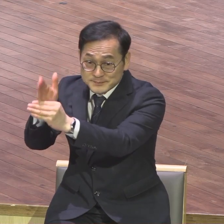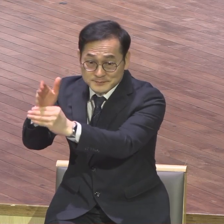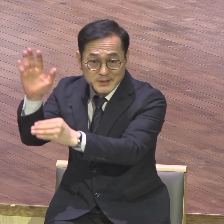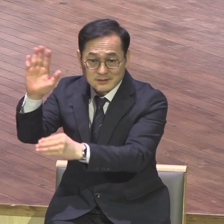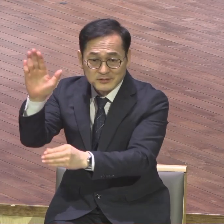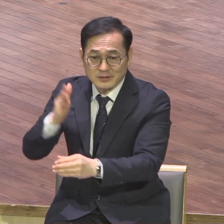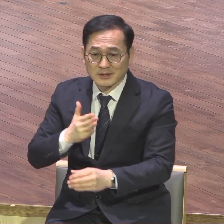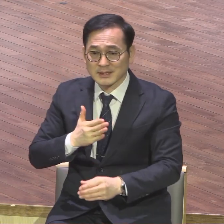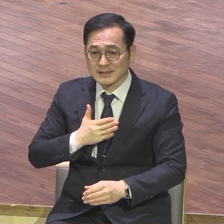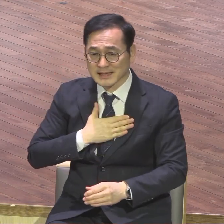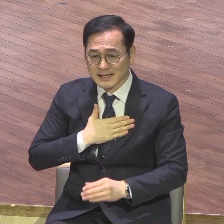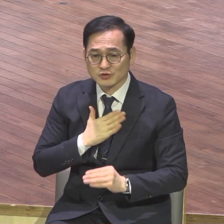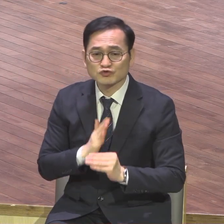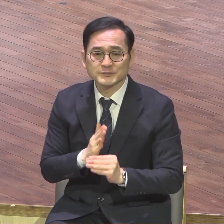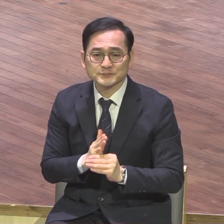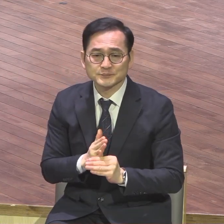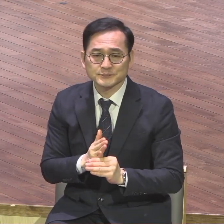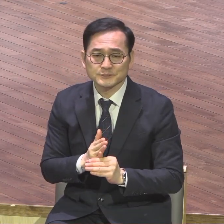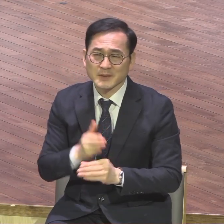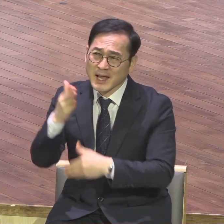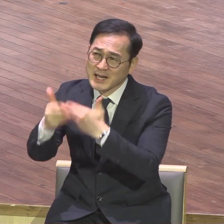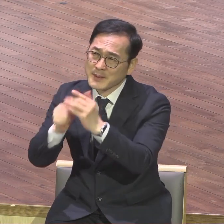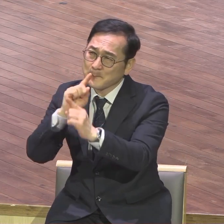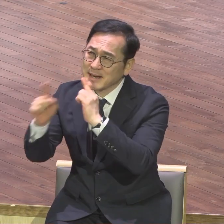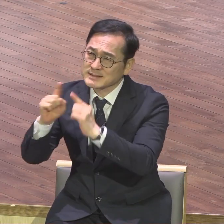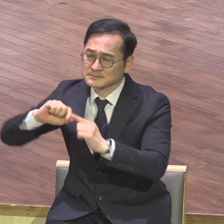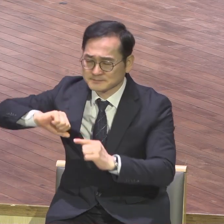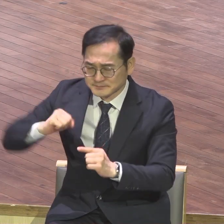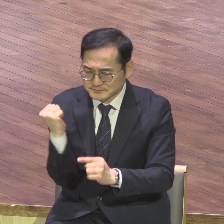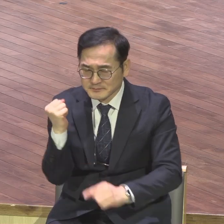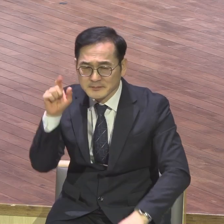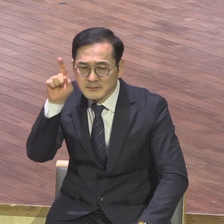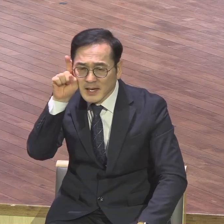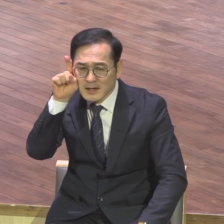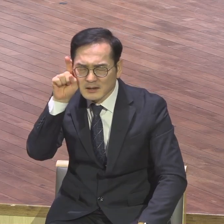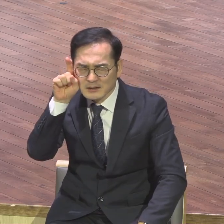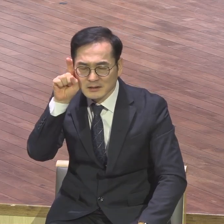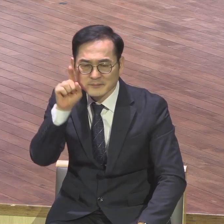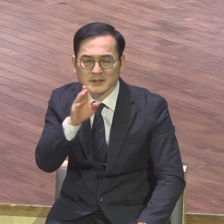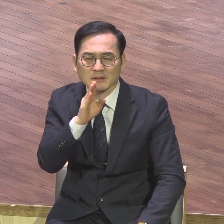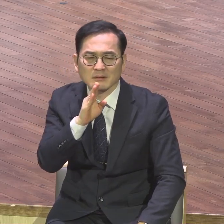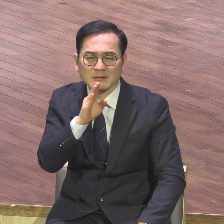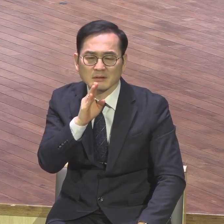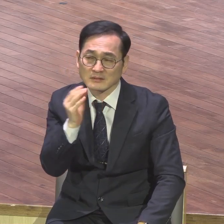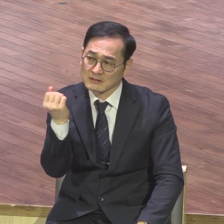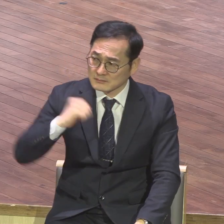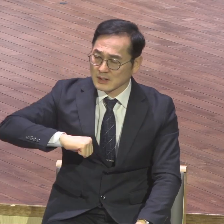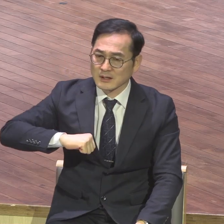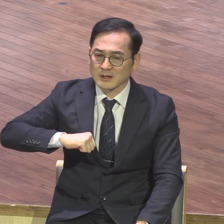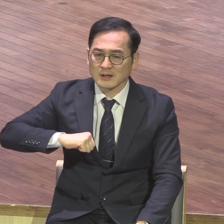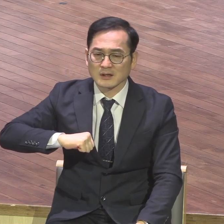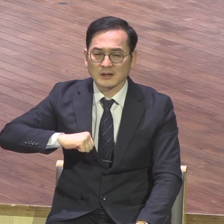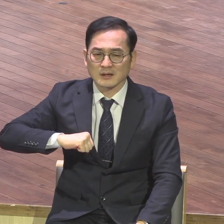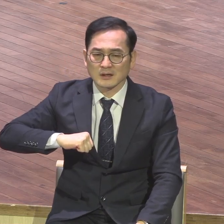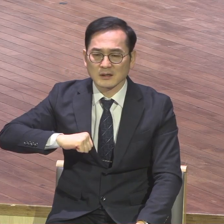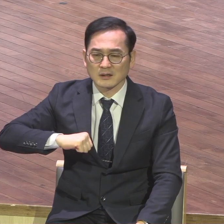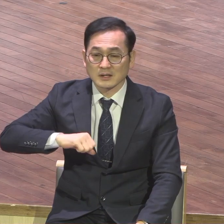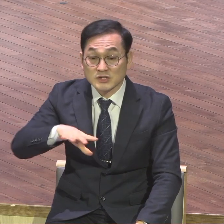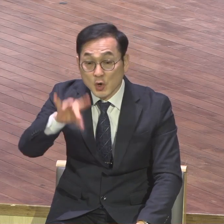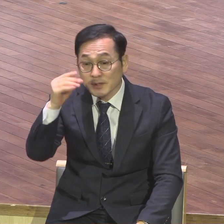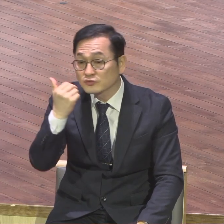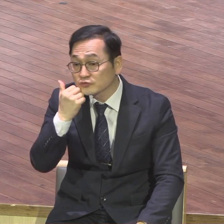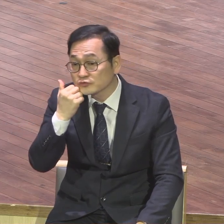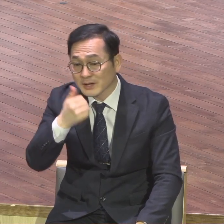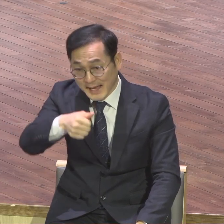절대적으로 받아들이고 순종하던 이 아담과 하와에게 접근했습니다.